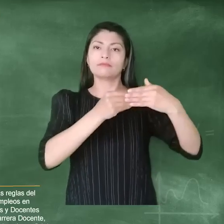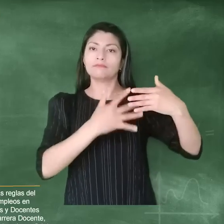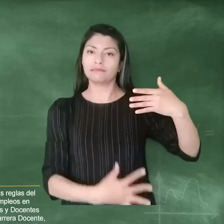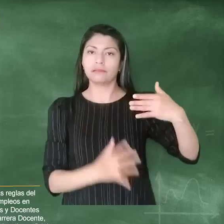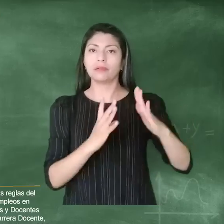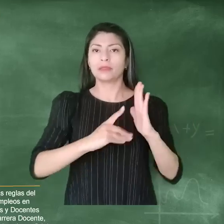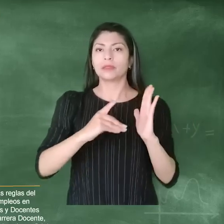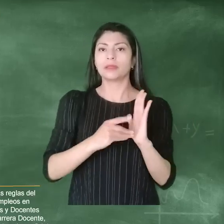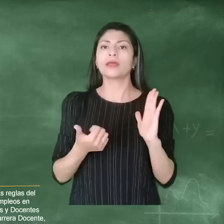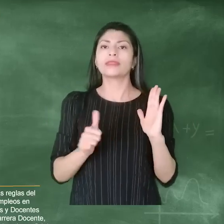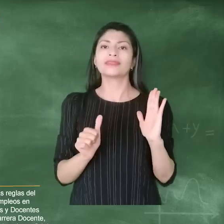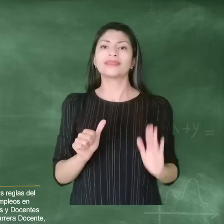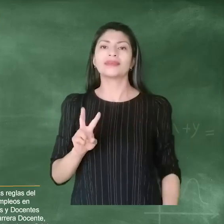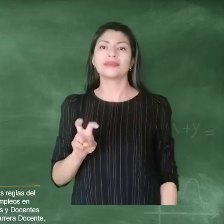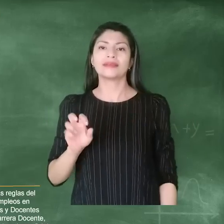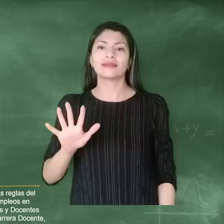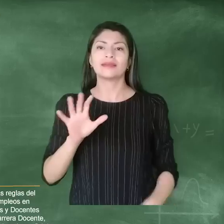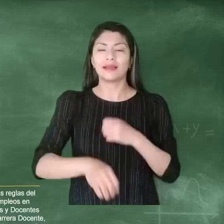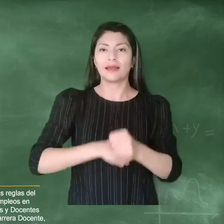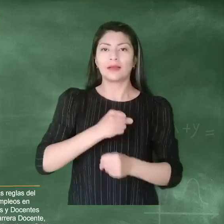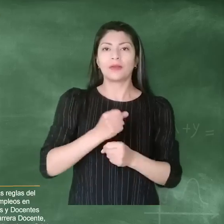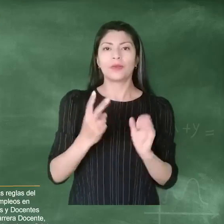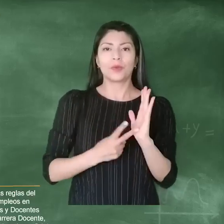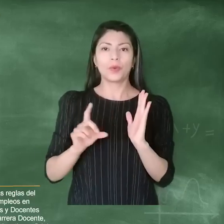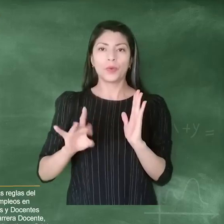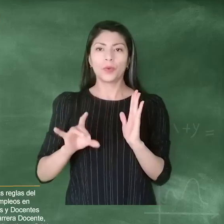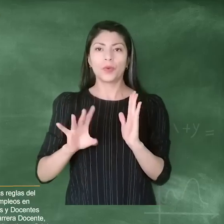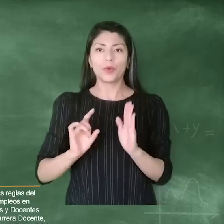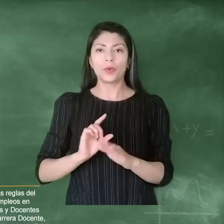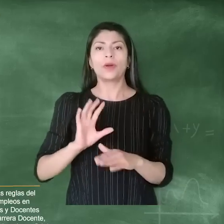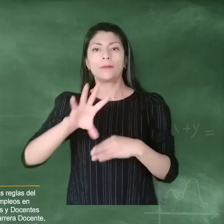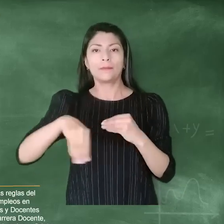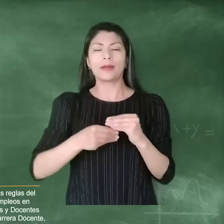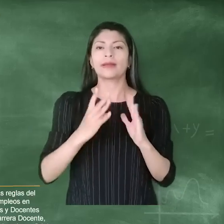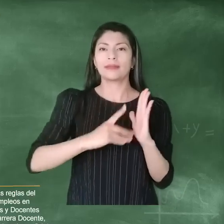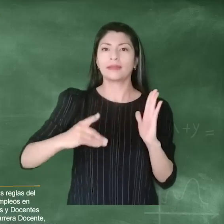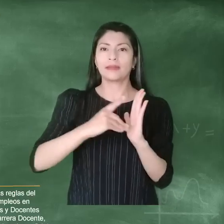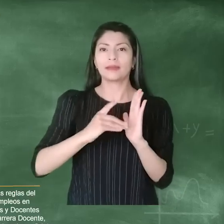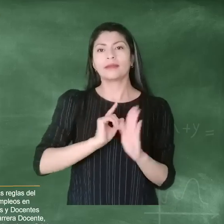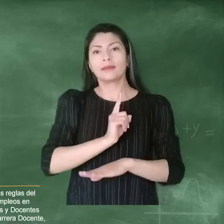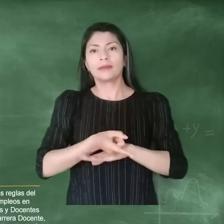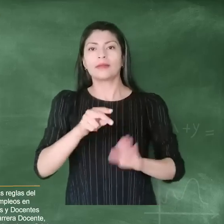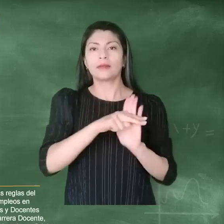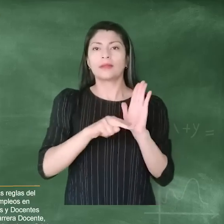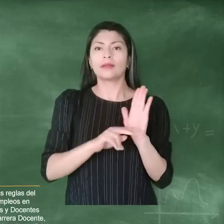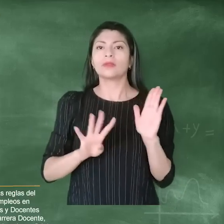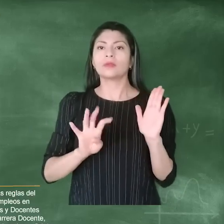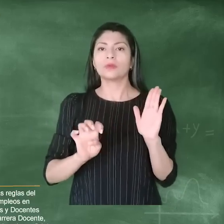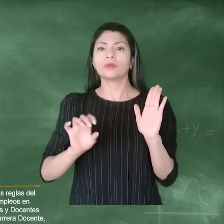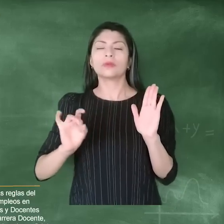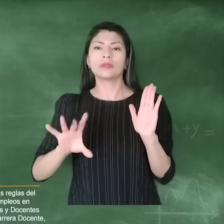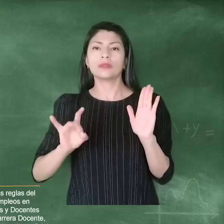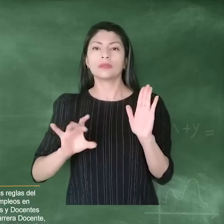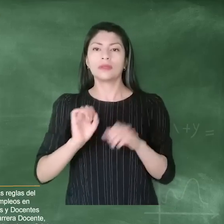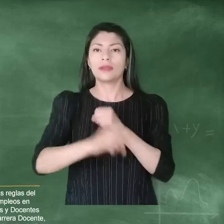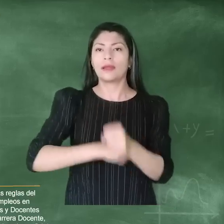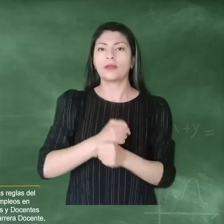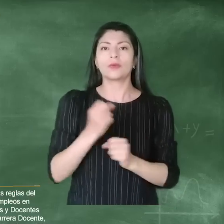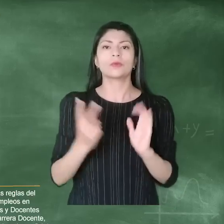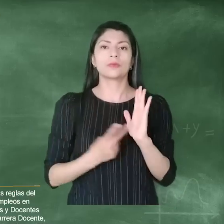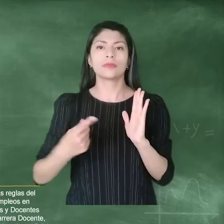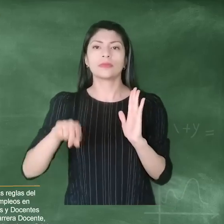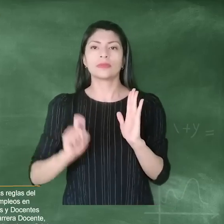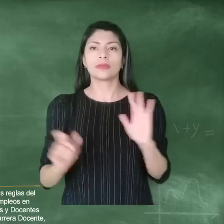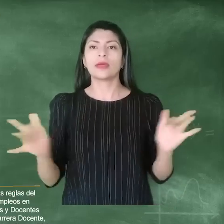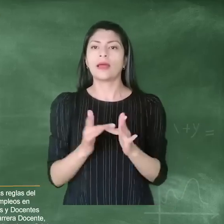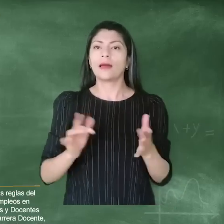2.4.1.1.1 y subsiguientes del Decreto 1075 de 2015 subrogado por el Decreto Reglamentario 915